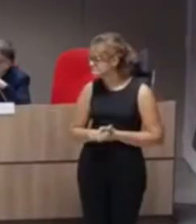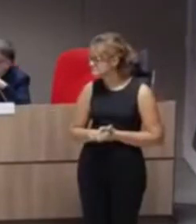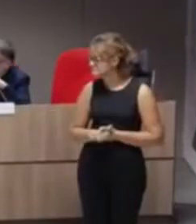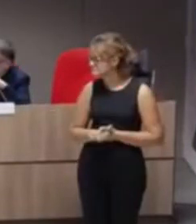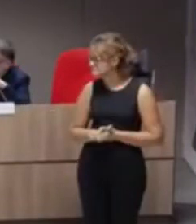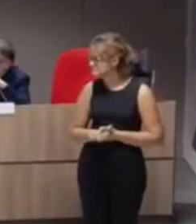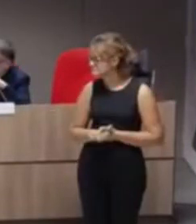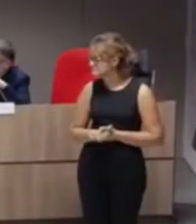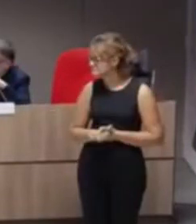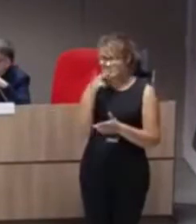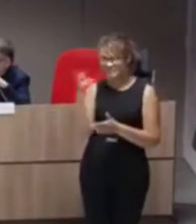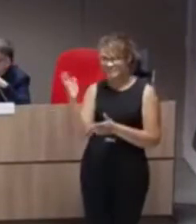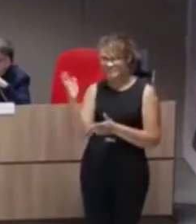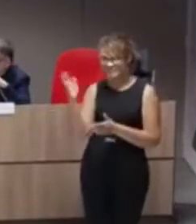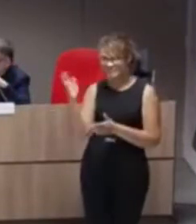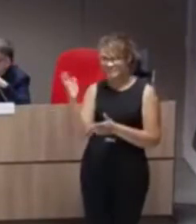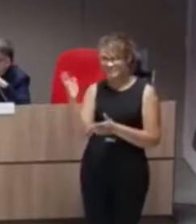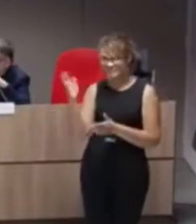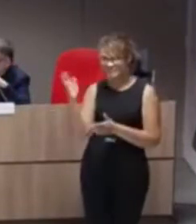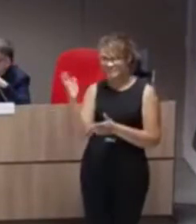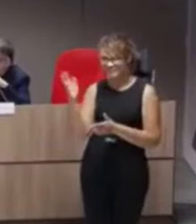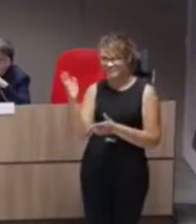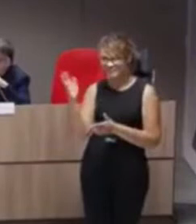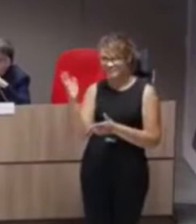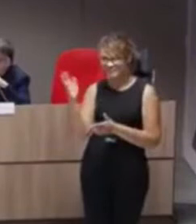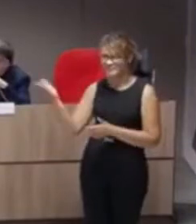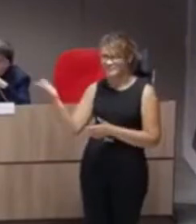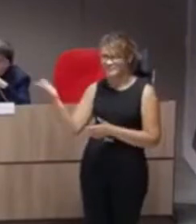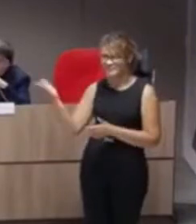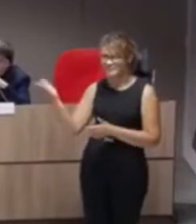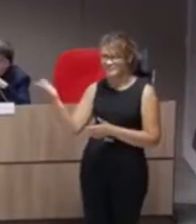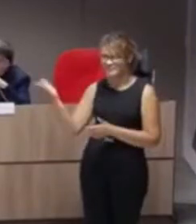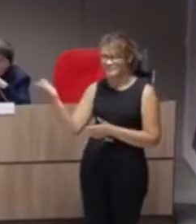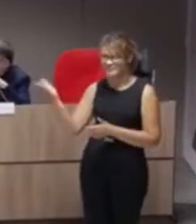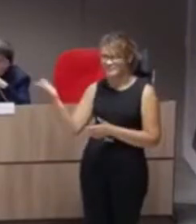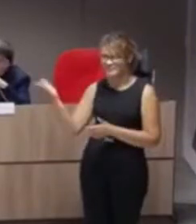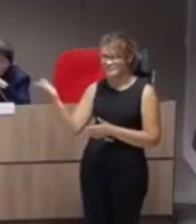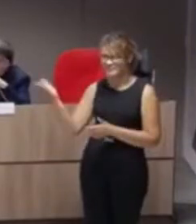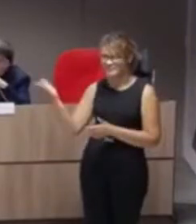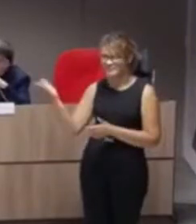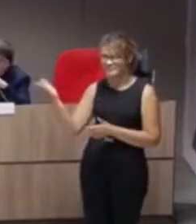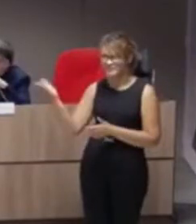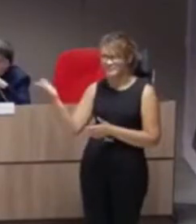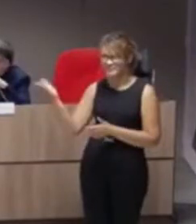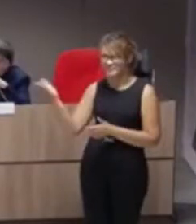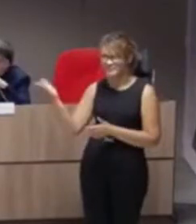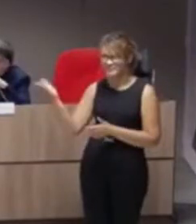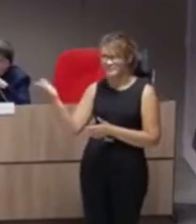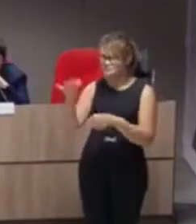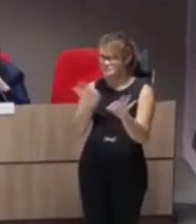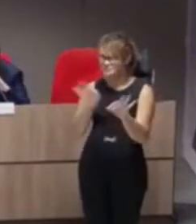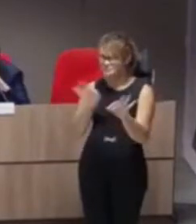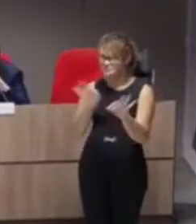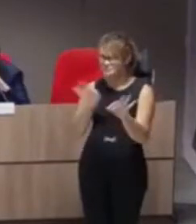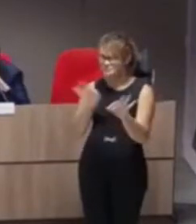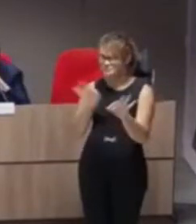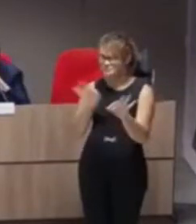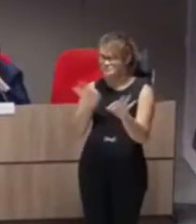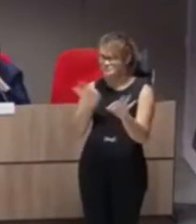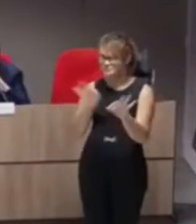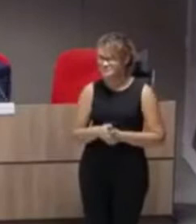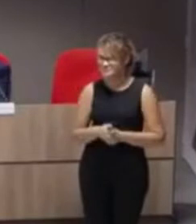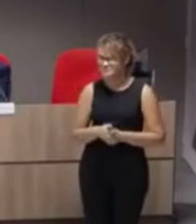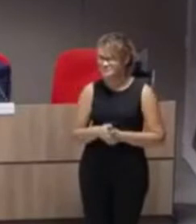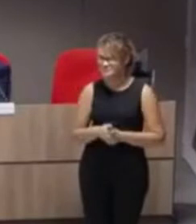eu dizer para a Renata, doutora Renata Coelho, que aguardamos o convite para a elaboração dessa comparação. Me